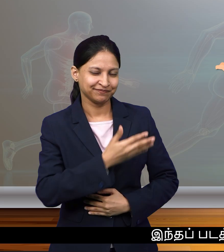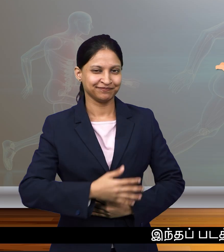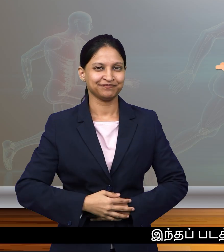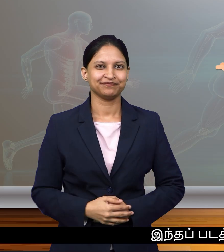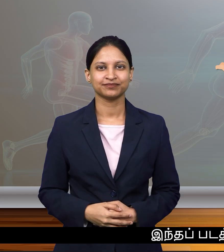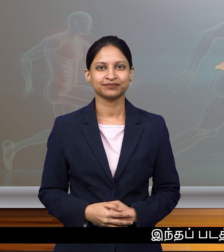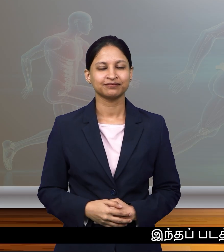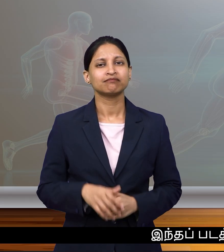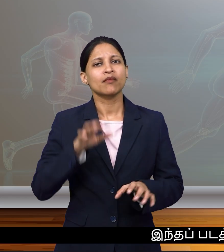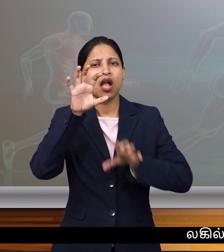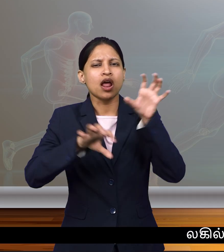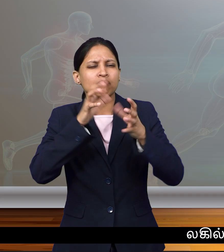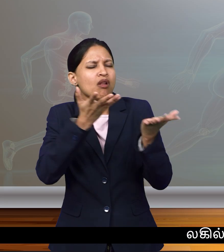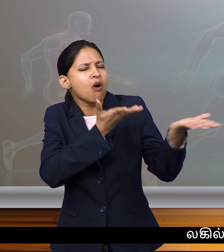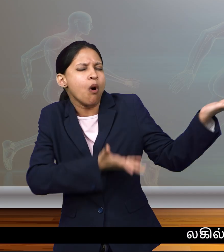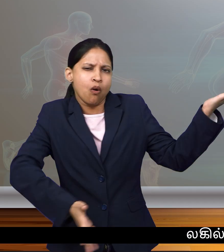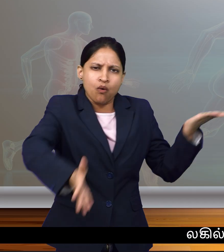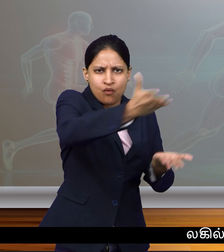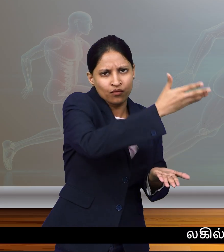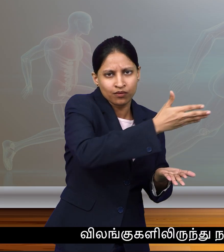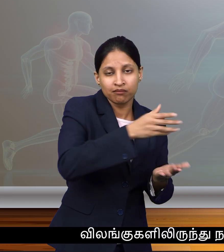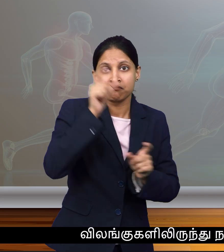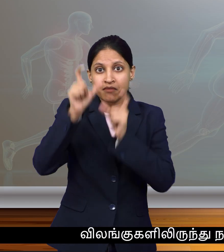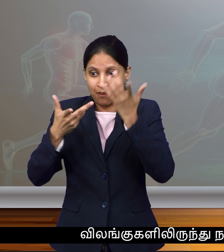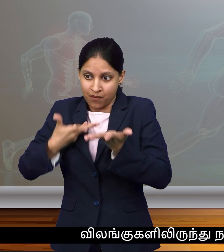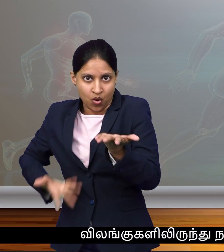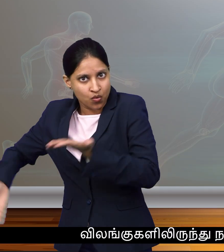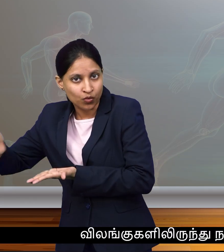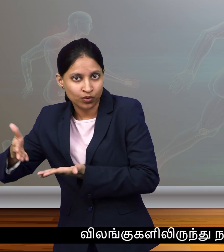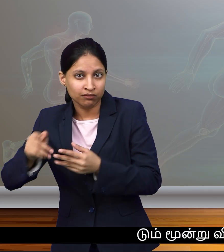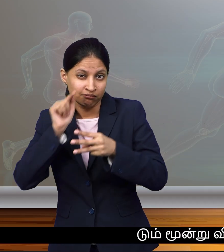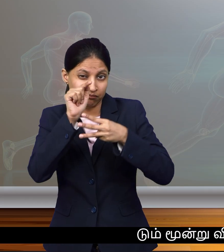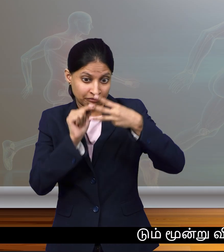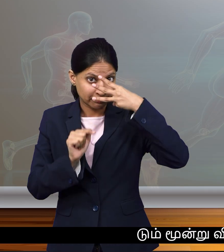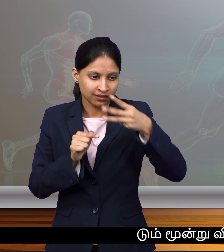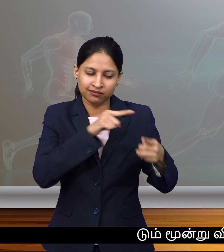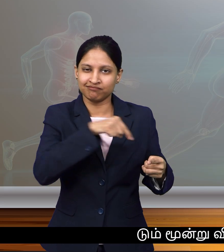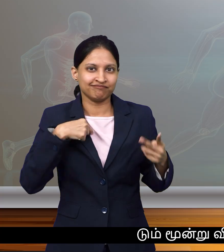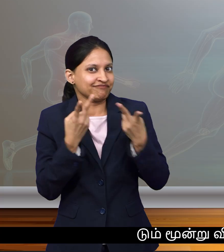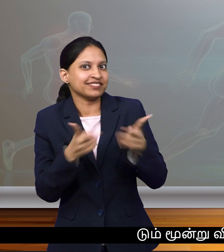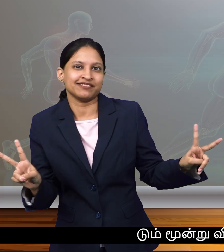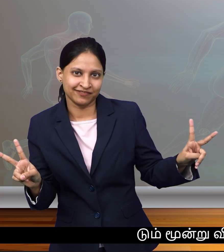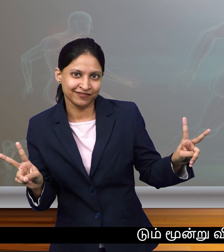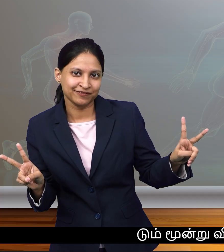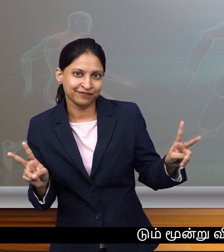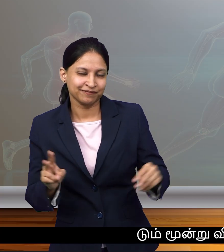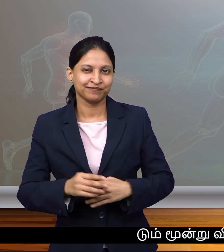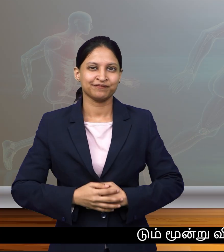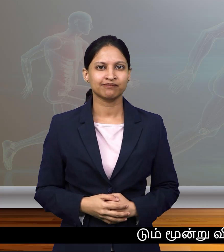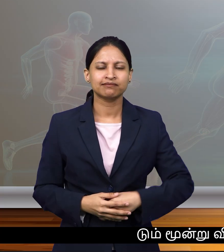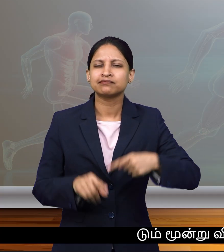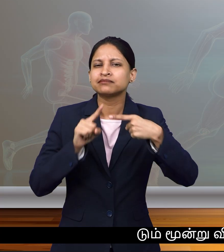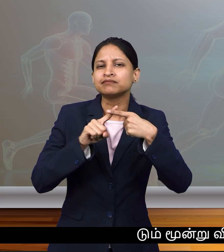இந்த படத்தை பாருங்கள். உலகில் உள்ள மற்ற விலங்குகளிலிருந்து நம்மை வித்தியாசமாக காட்டும்